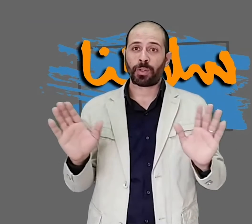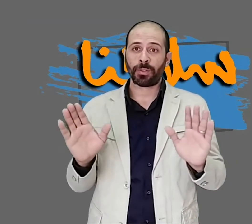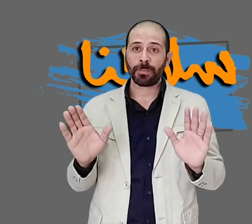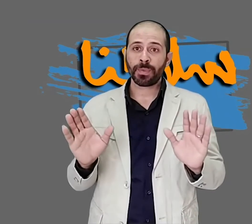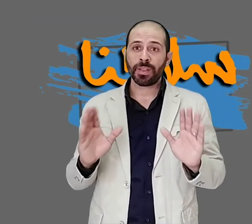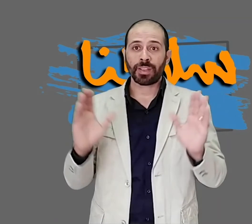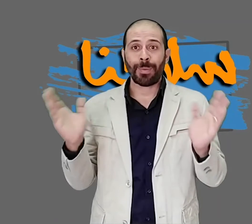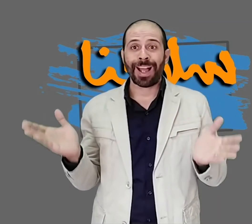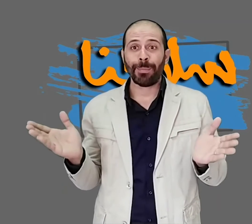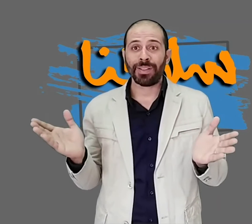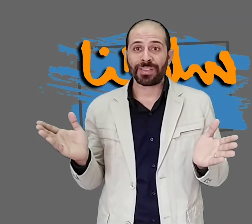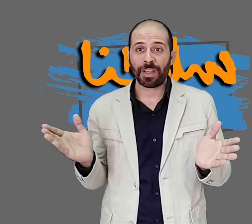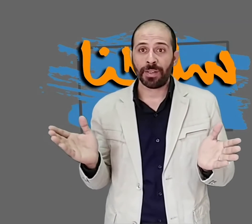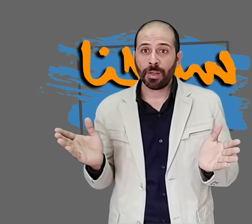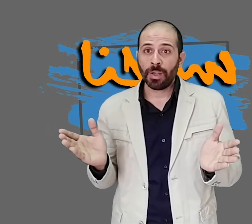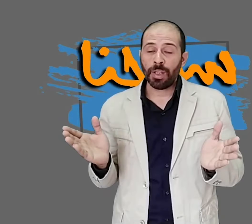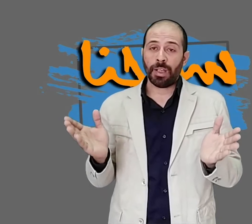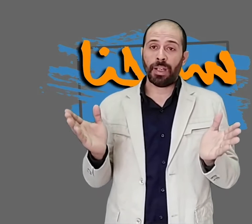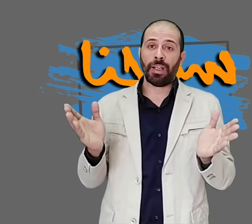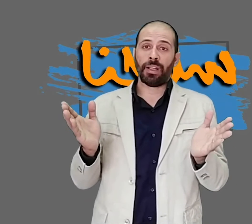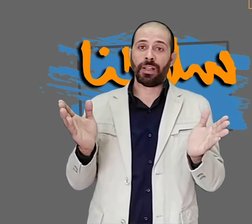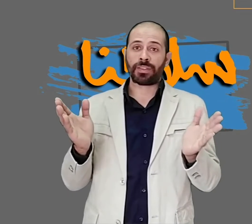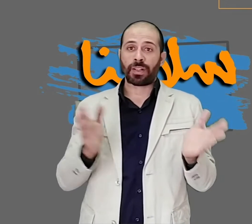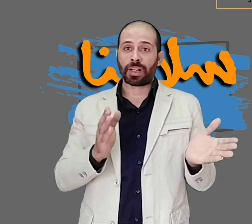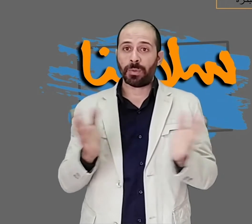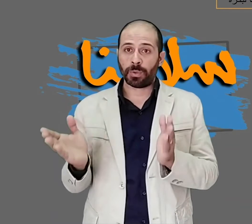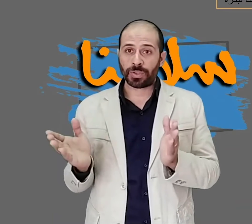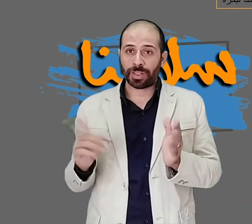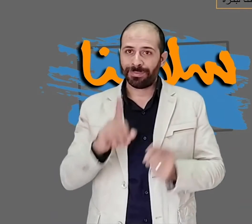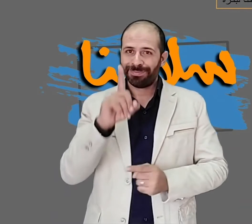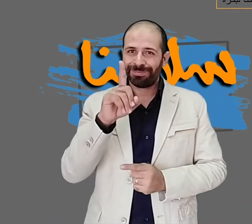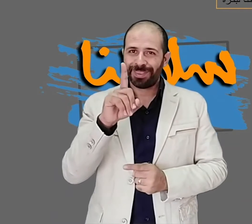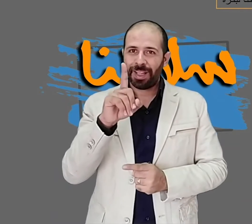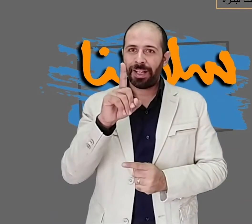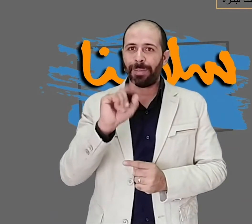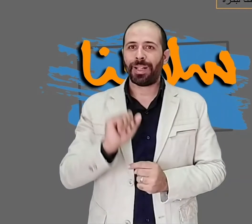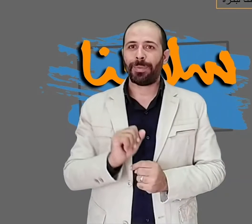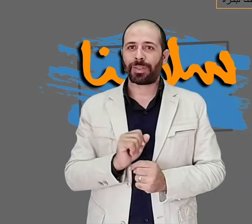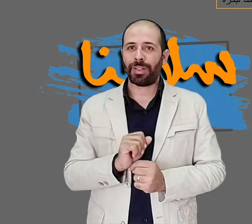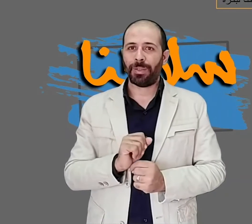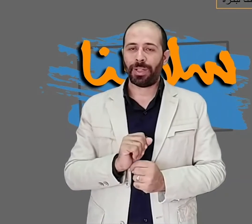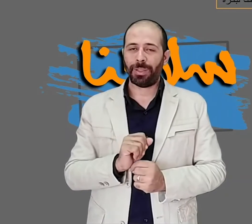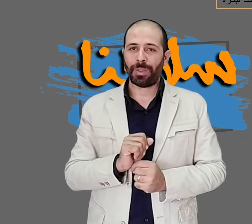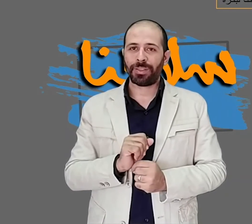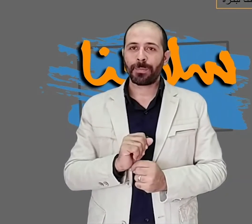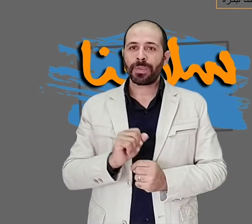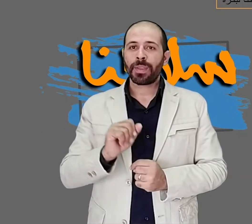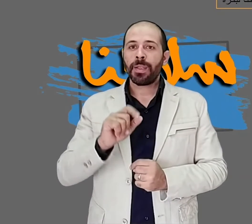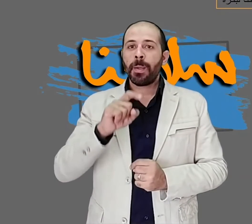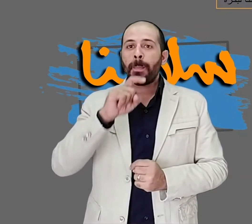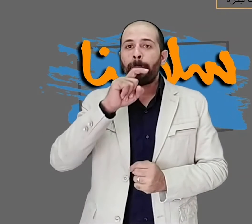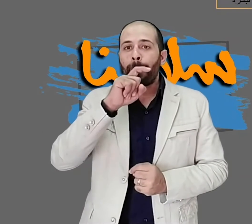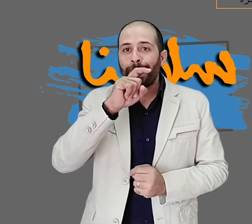ومفرد. طب هعمل إزاي ذكر أو أنثى؟ هنعملها بالطريقة اللي هنقولها دلوقتي.